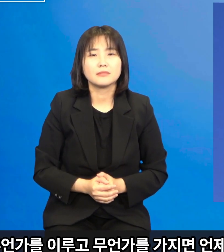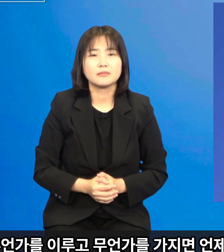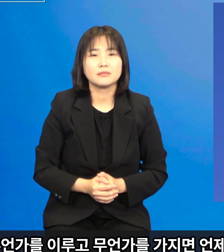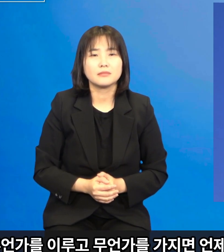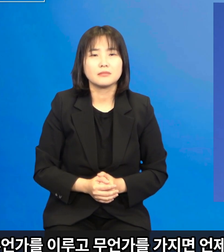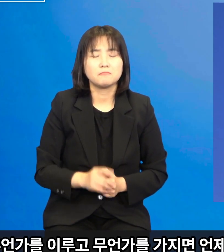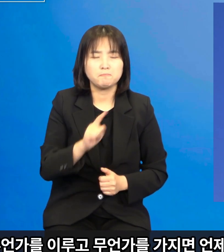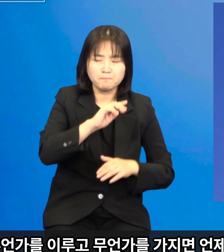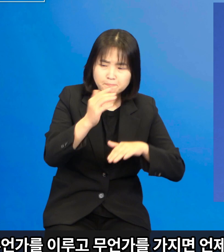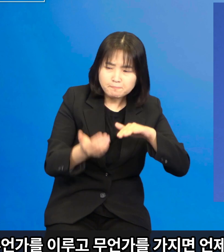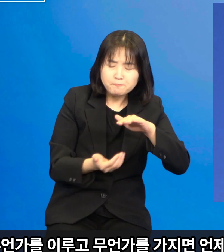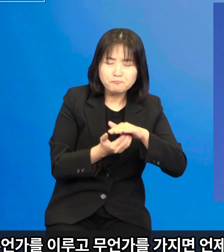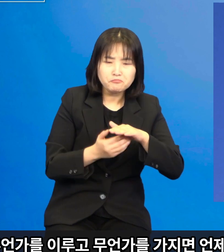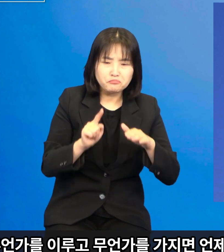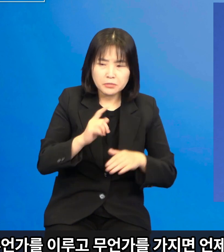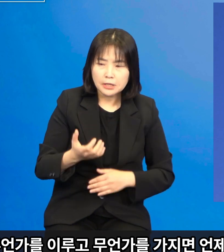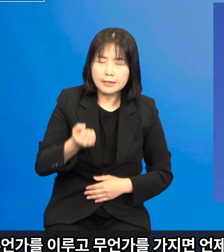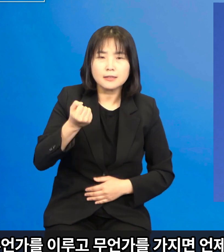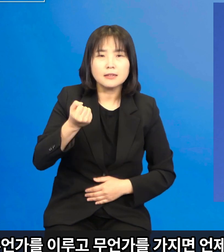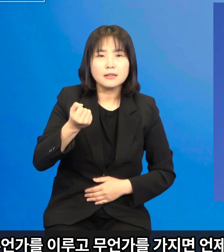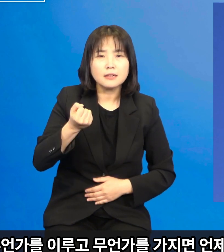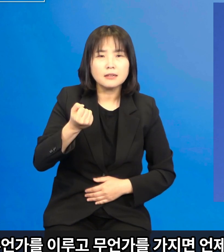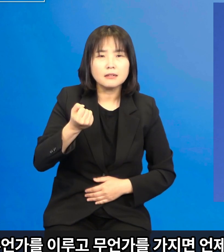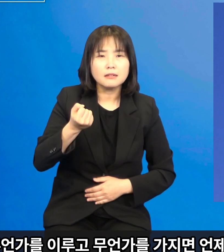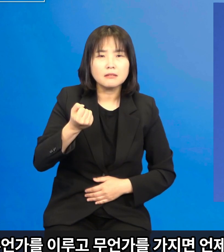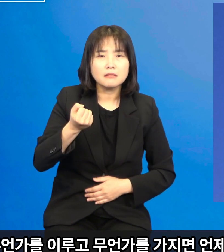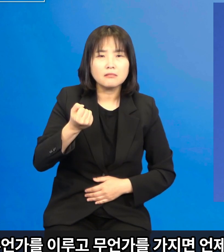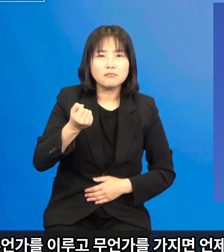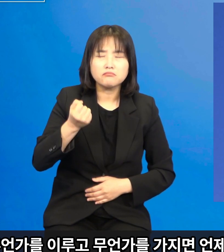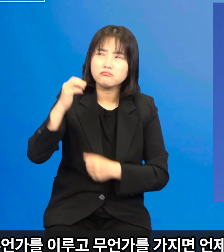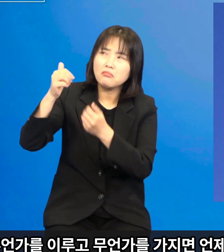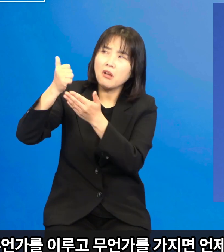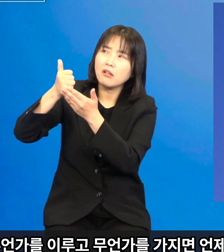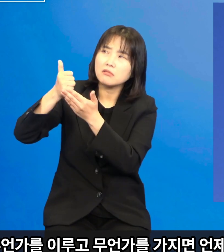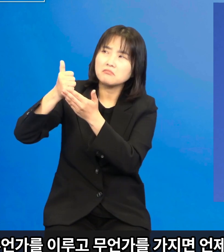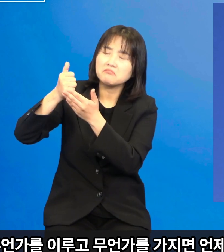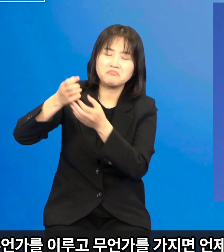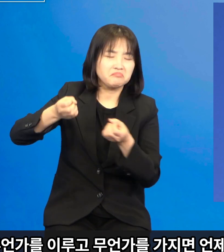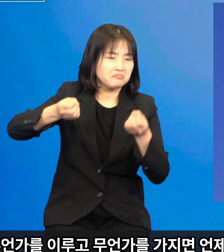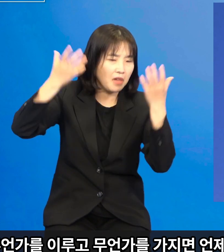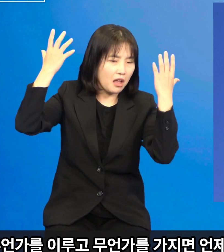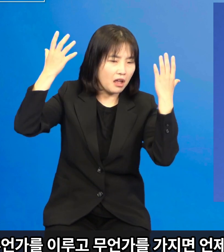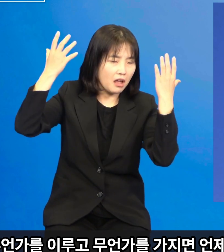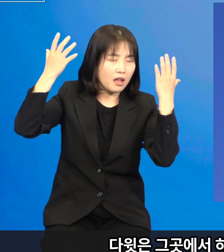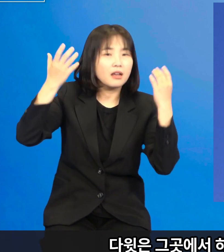무언가를 이루고 무언가를 가지면 언제 그랬냐는 듯이 하나님을 잊곤 합니다만,